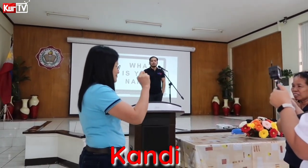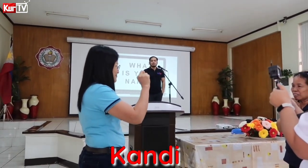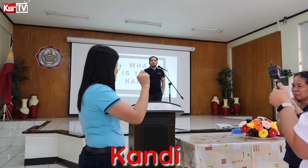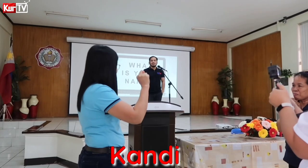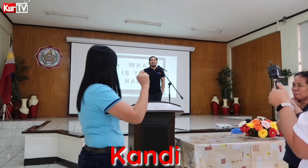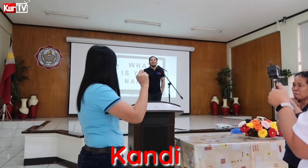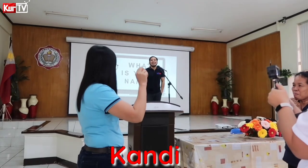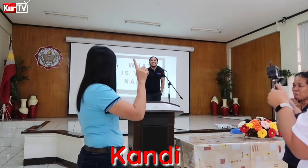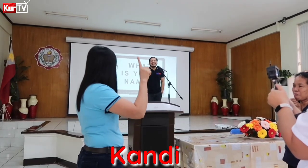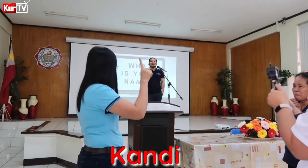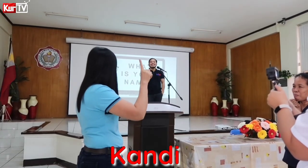kandilabi